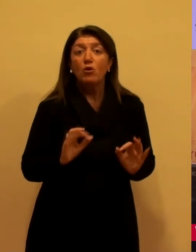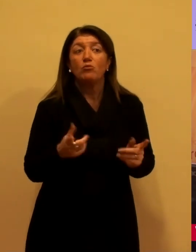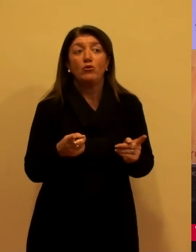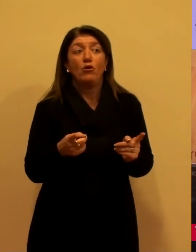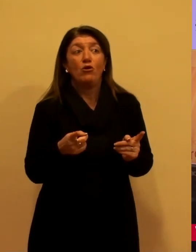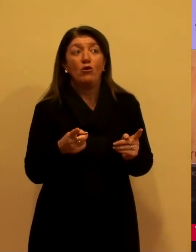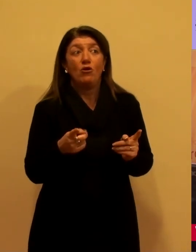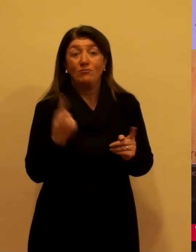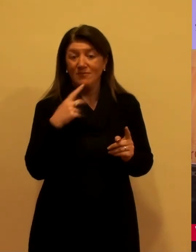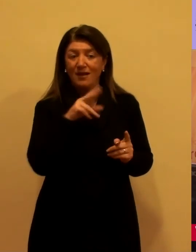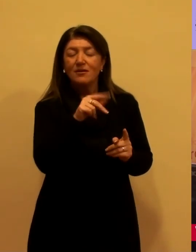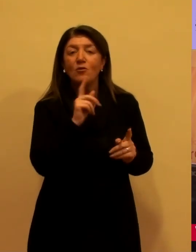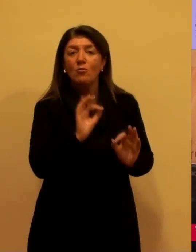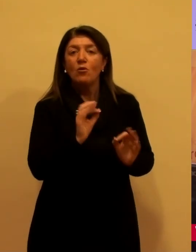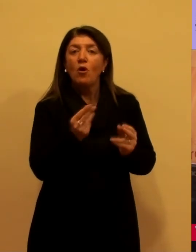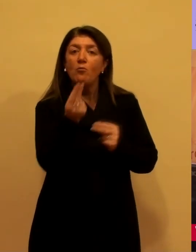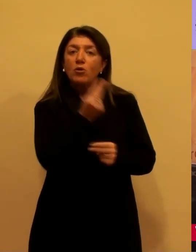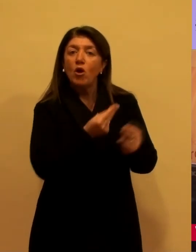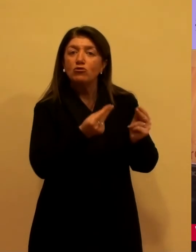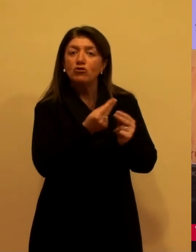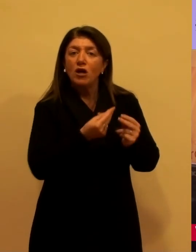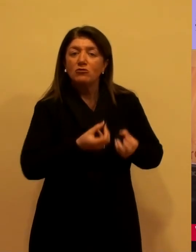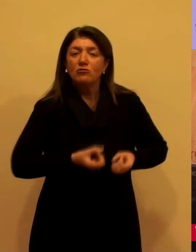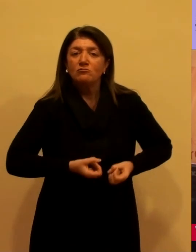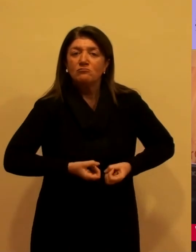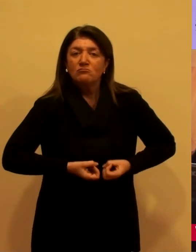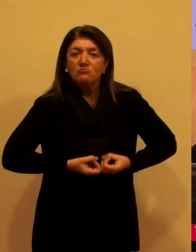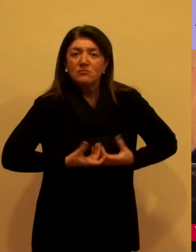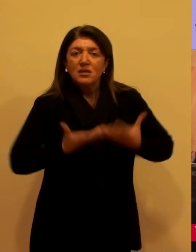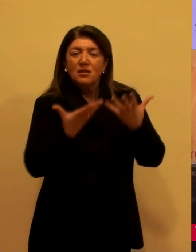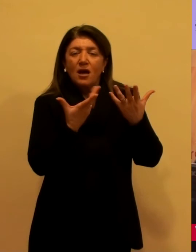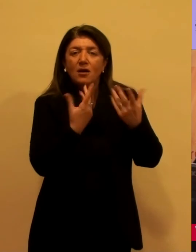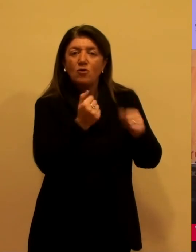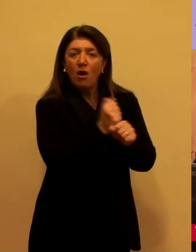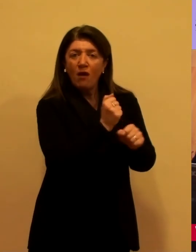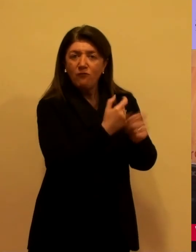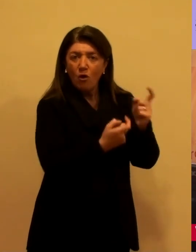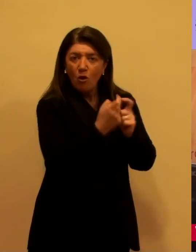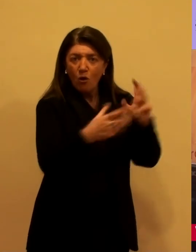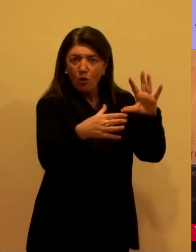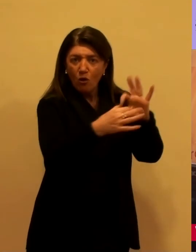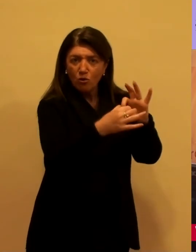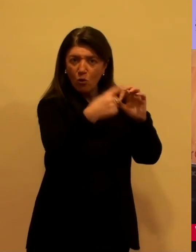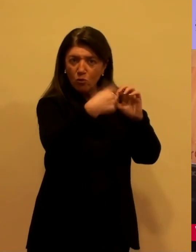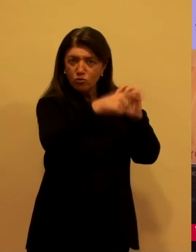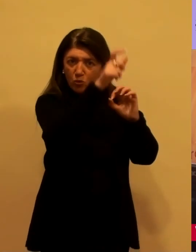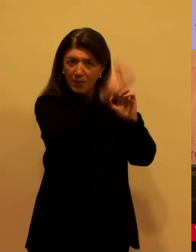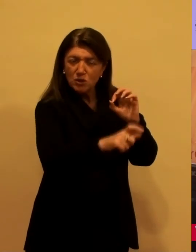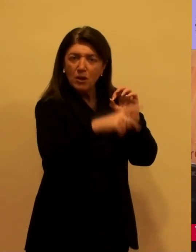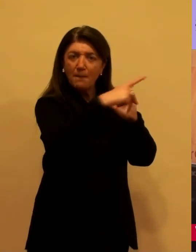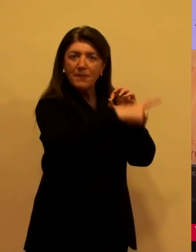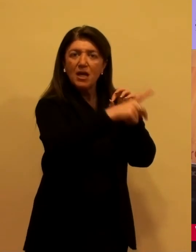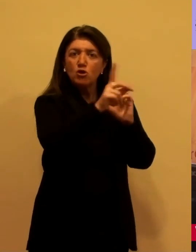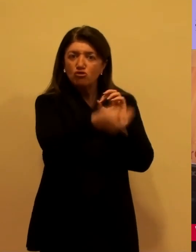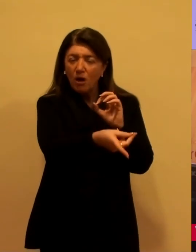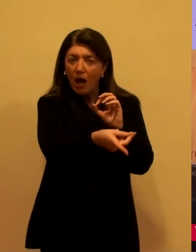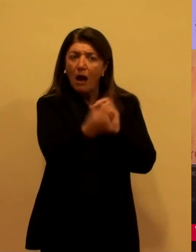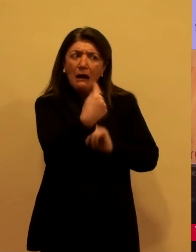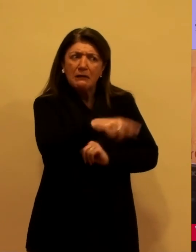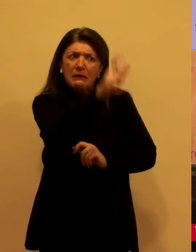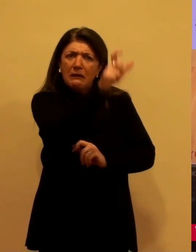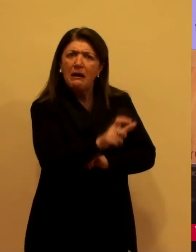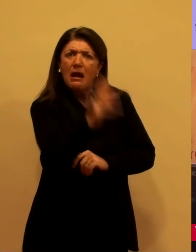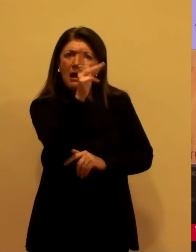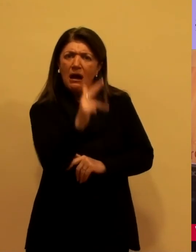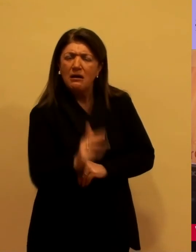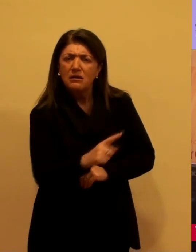è un progetto che è stato ispirato dal lavoro, proprio dalla storia di Piero Gilardi. Piero Gilardi è un artista che ha partecipato al